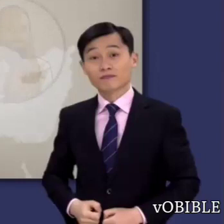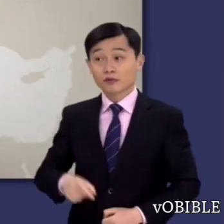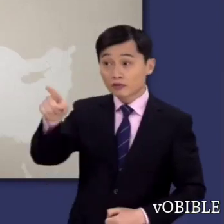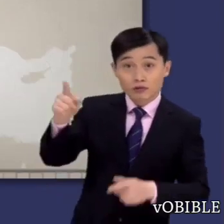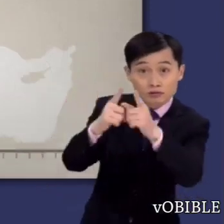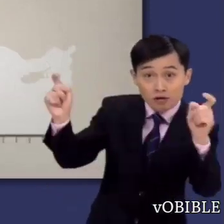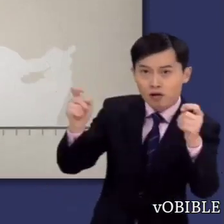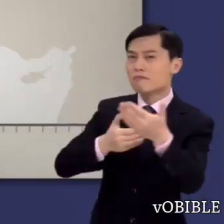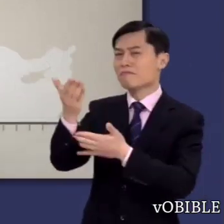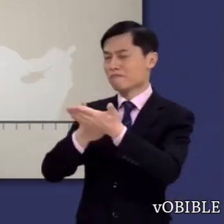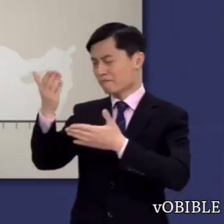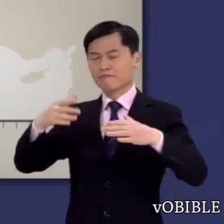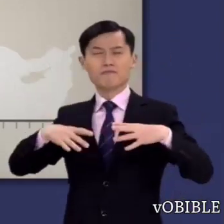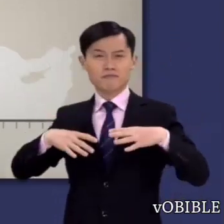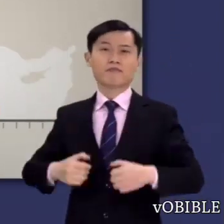市。